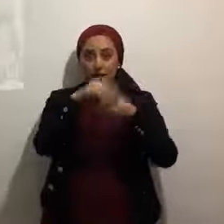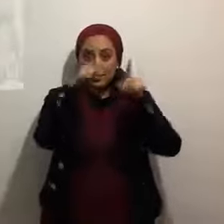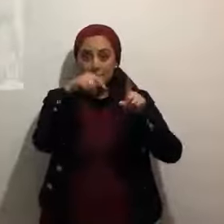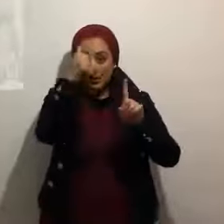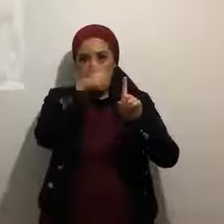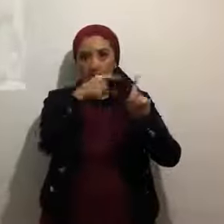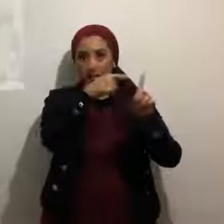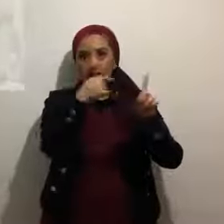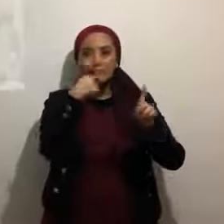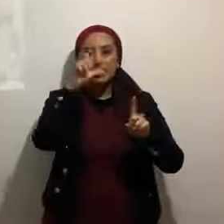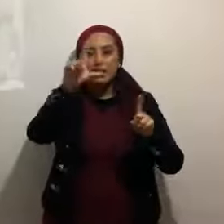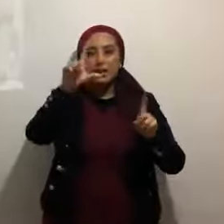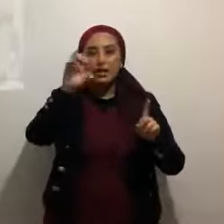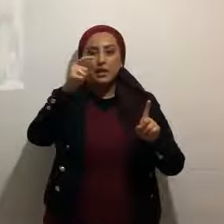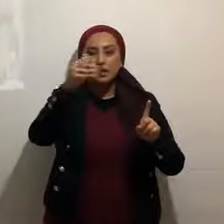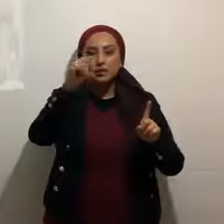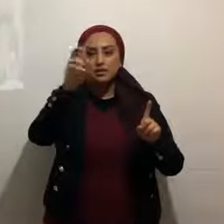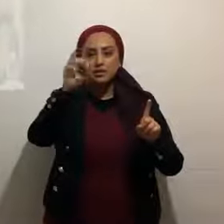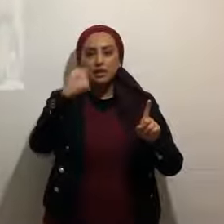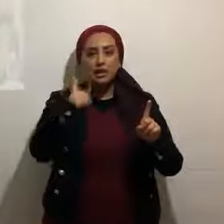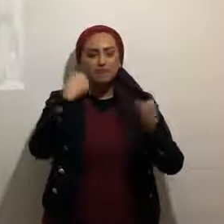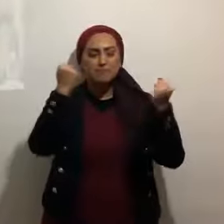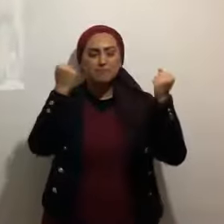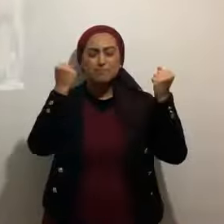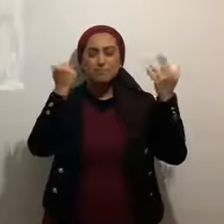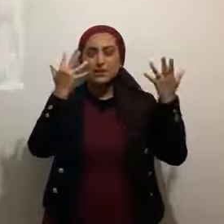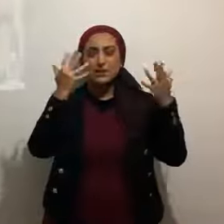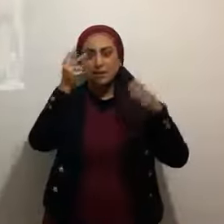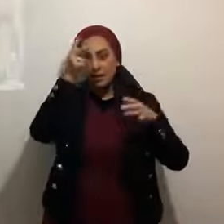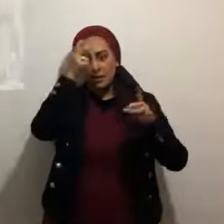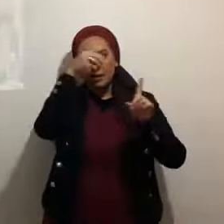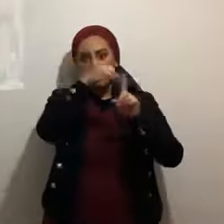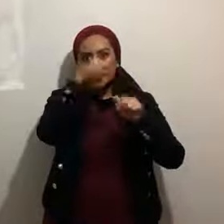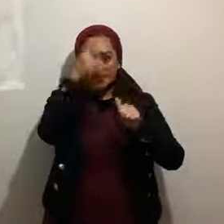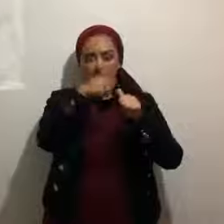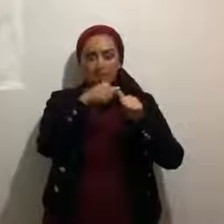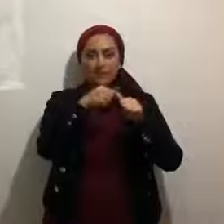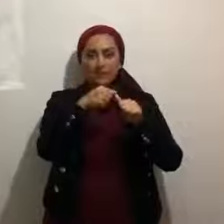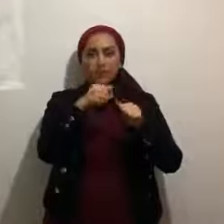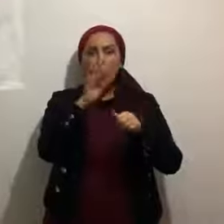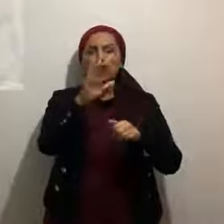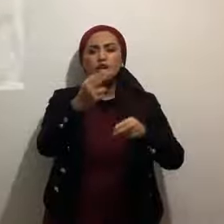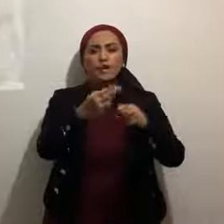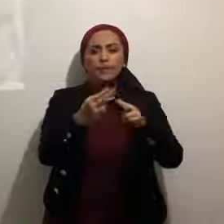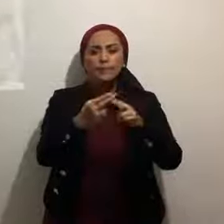llamaba Legión, porque había cantidad de demonios ahí. ¿Cómo te llamas? Me llamo Legión, terrible,